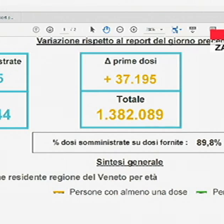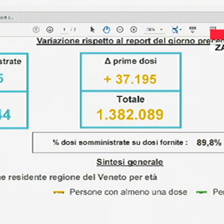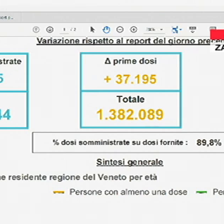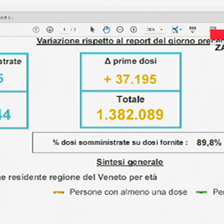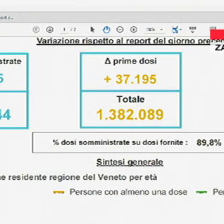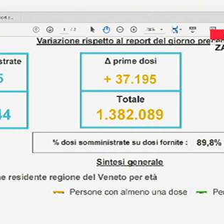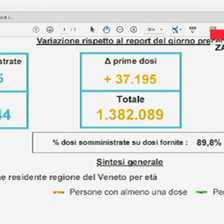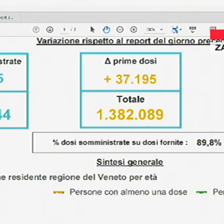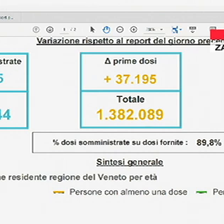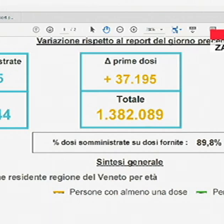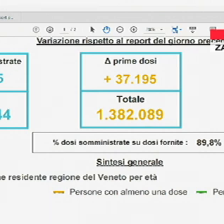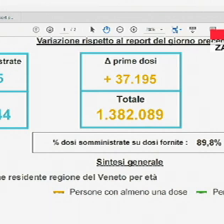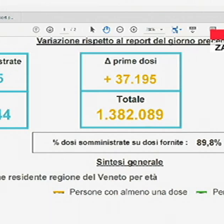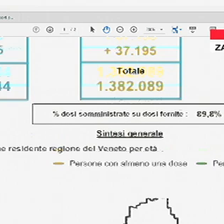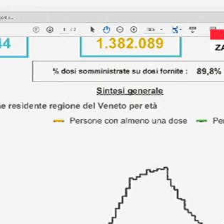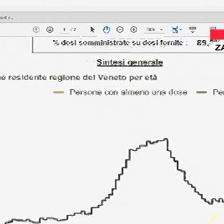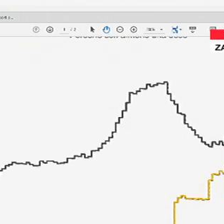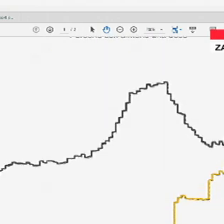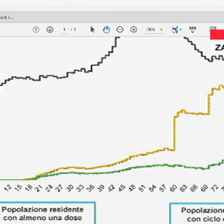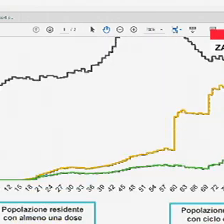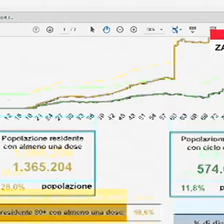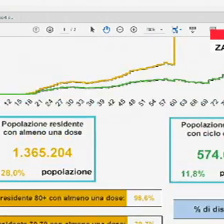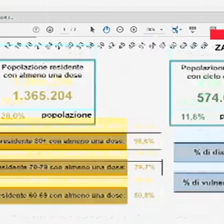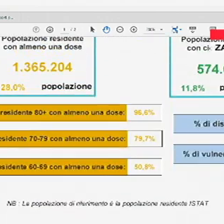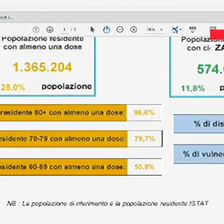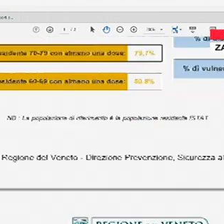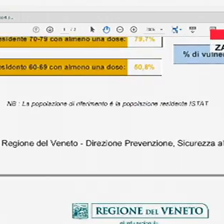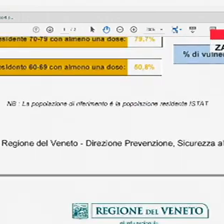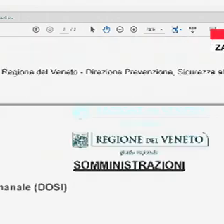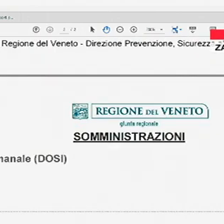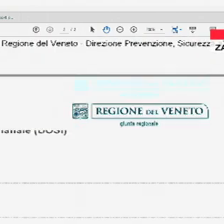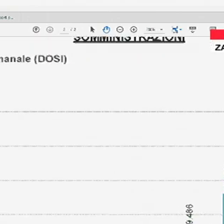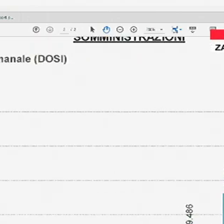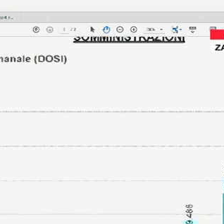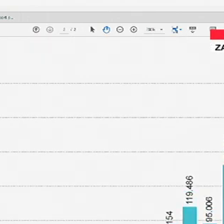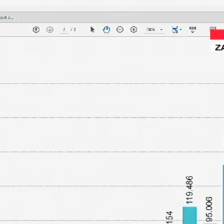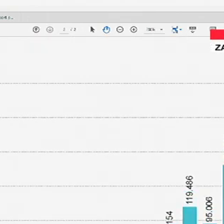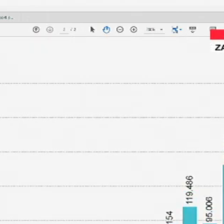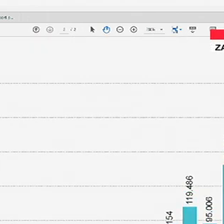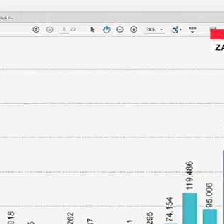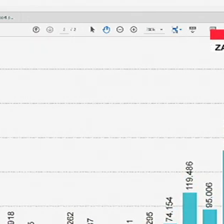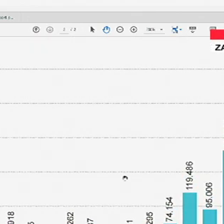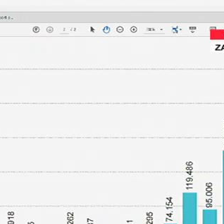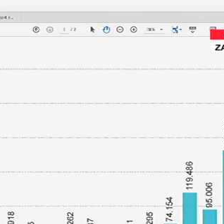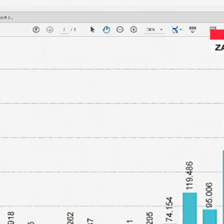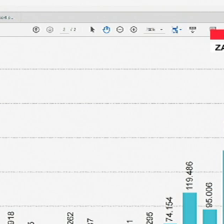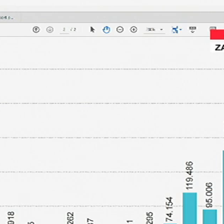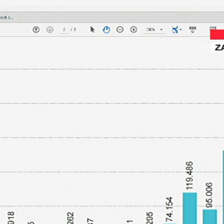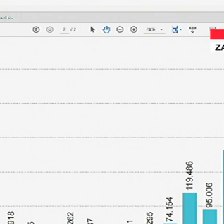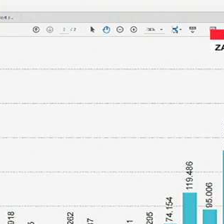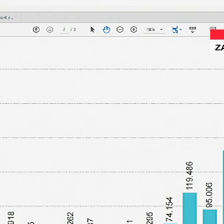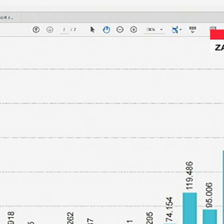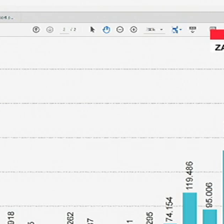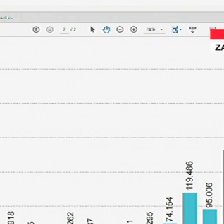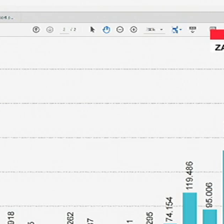8.564. Quindi sta andando abbastanza bene. Vediamo com'era andata la settimana scorsa con i grafici. Manca ancora